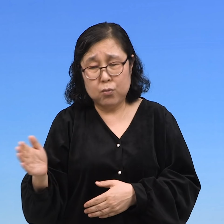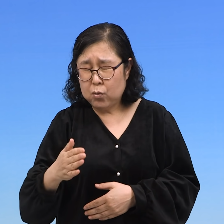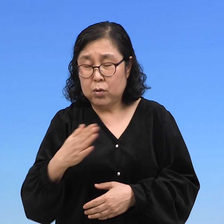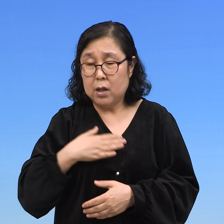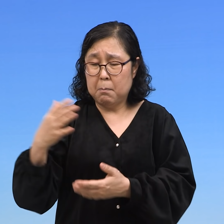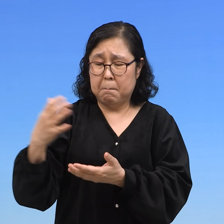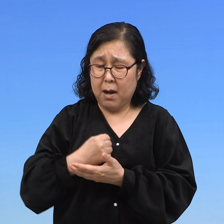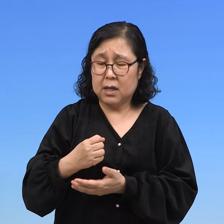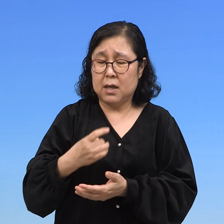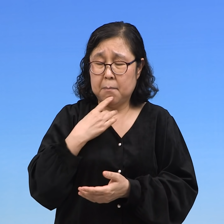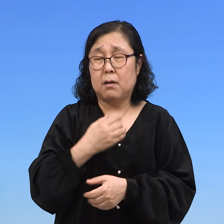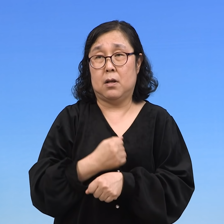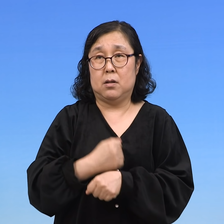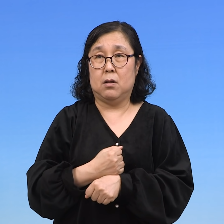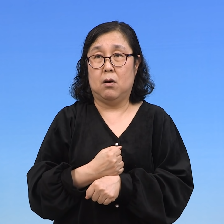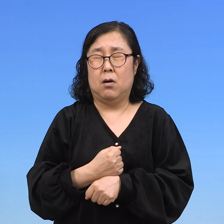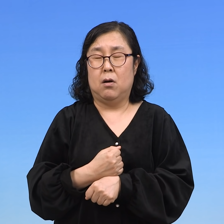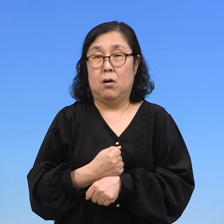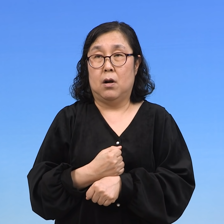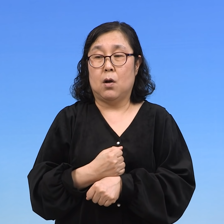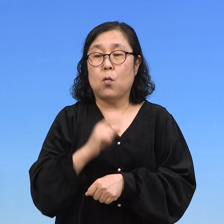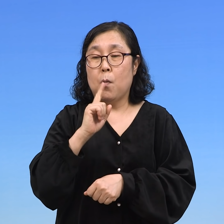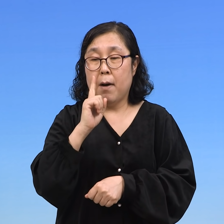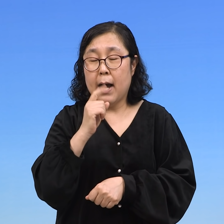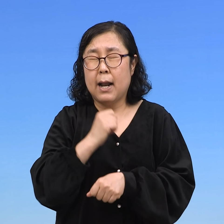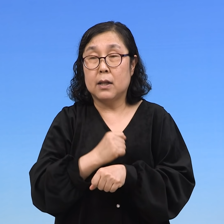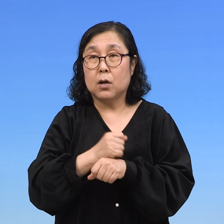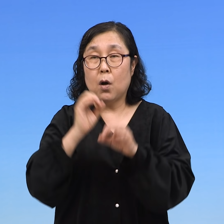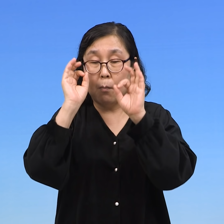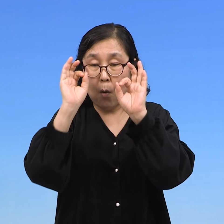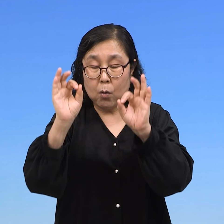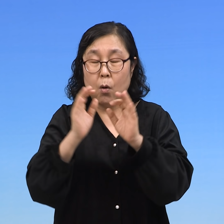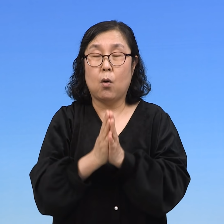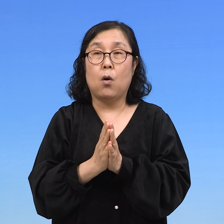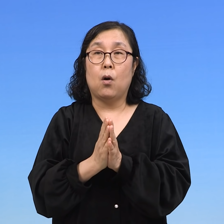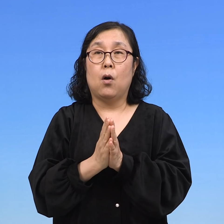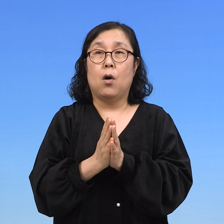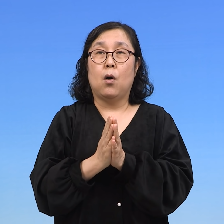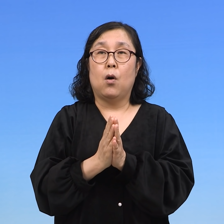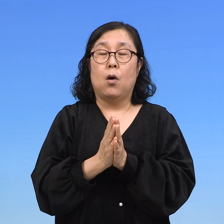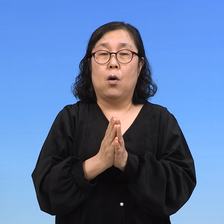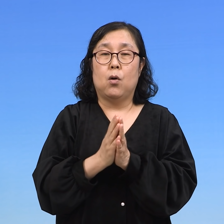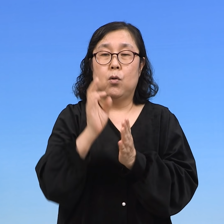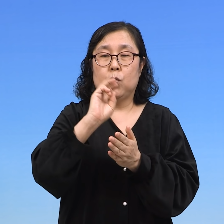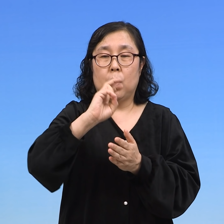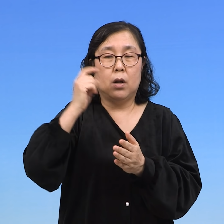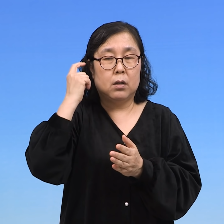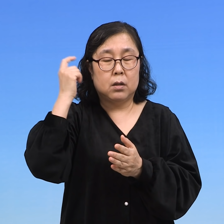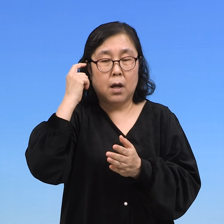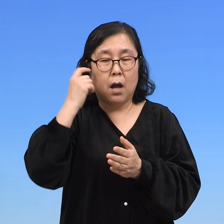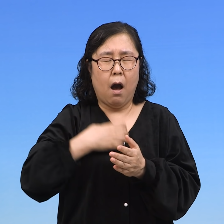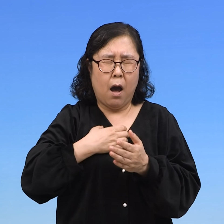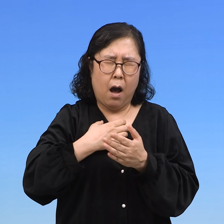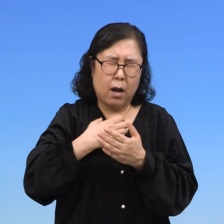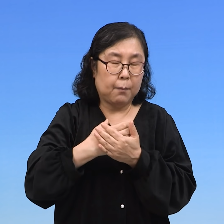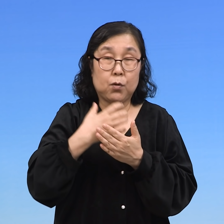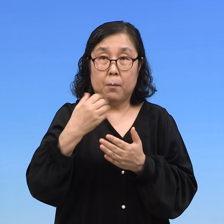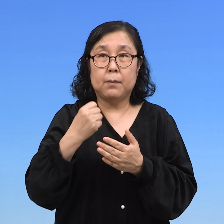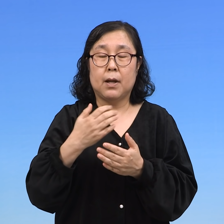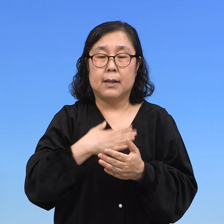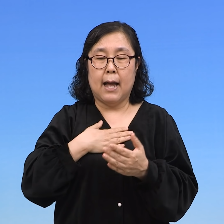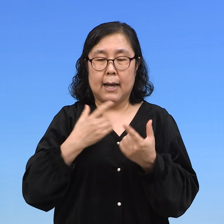받기만 했다 이걸 갖고 풀어나가는데요 제가 그 가사를 읽다가 또 노래를 듣다가 이렇게 울컥해졌습니다 가사